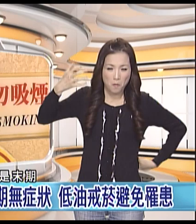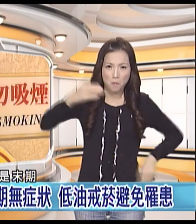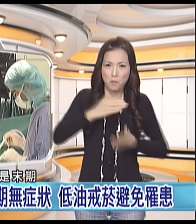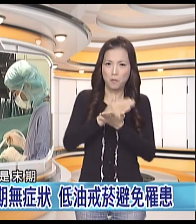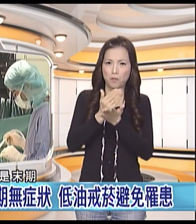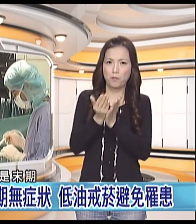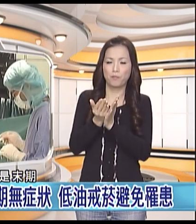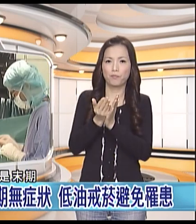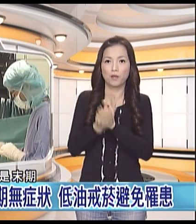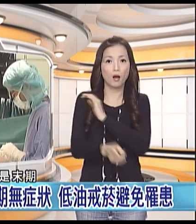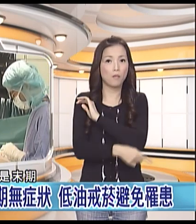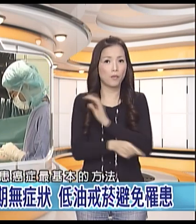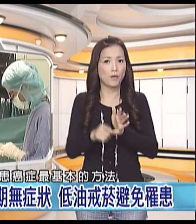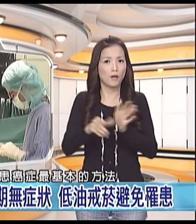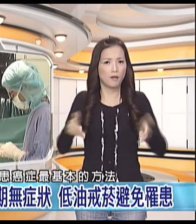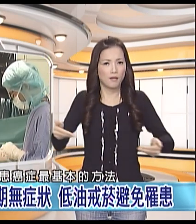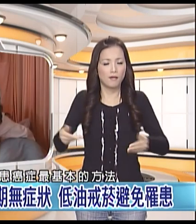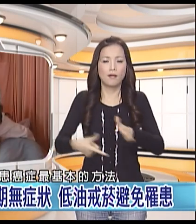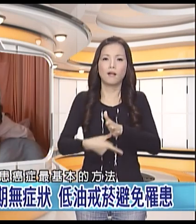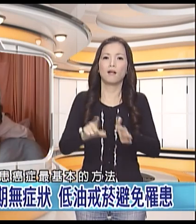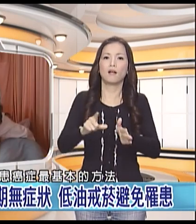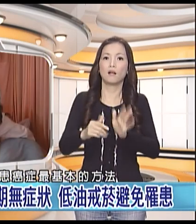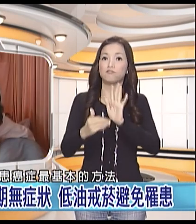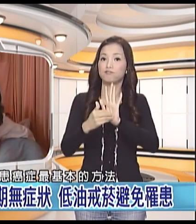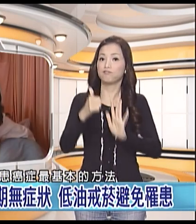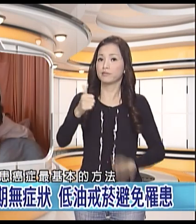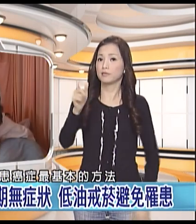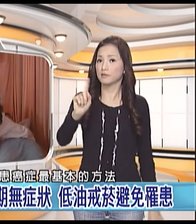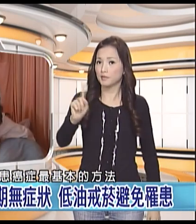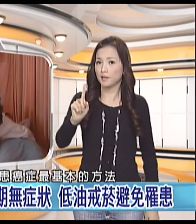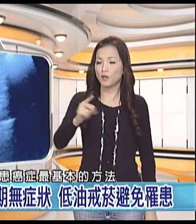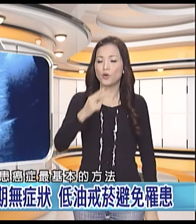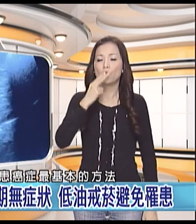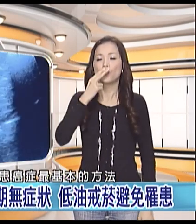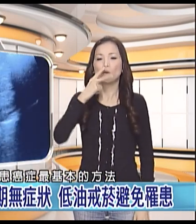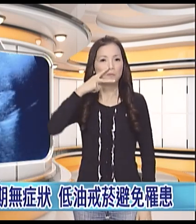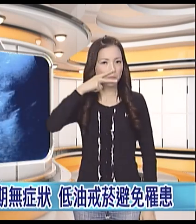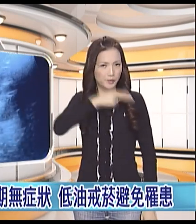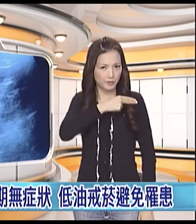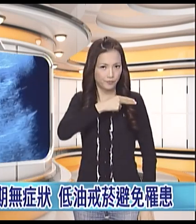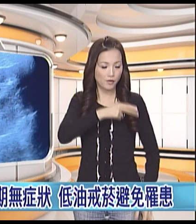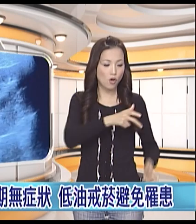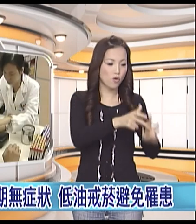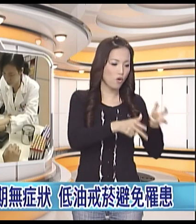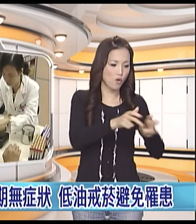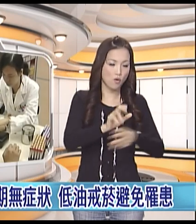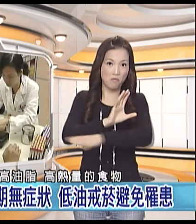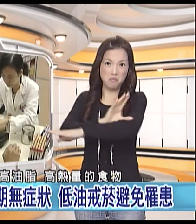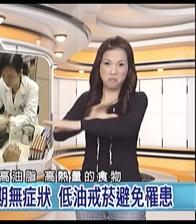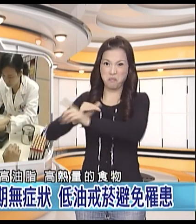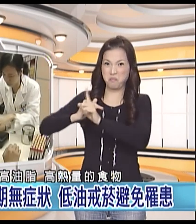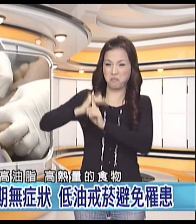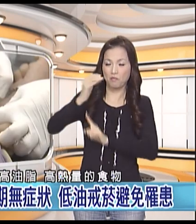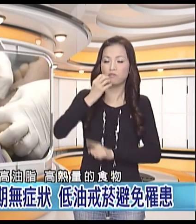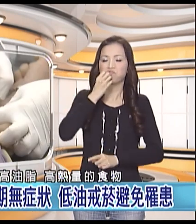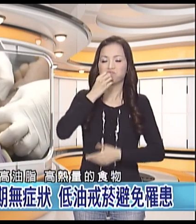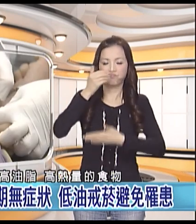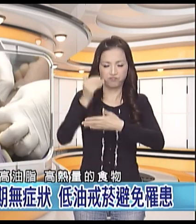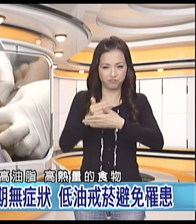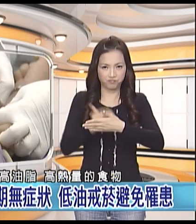了。而避免罹患癌症最基本的方法就是要戒烟，并且要少吃高油脂、高热